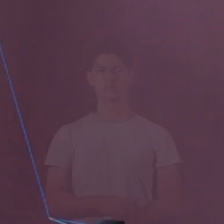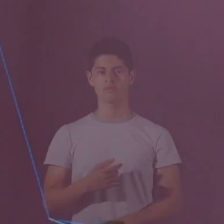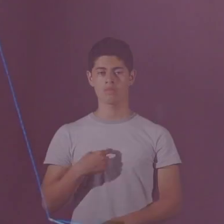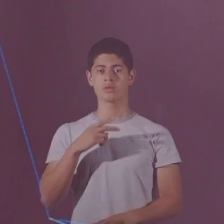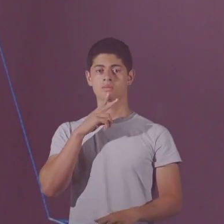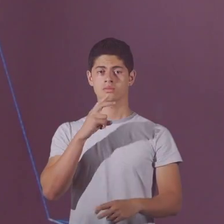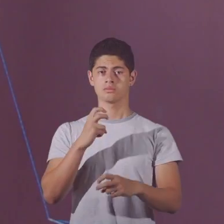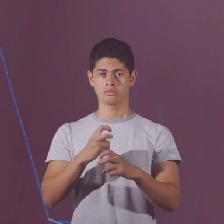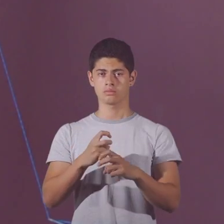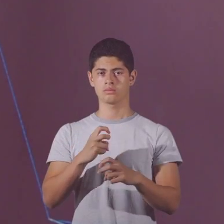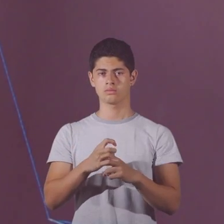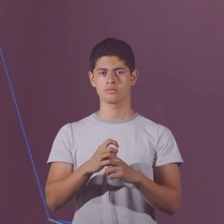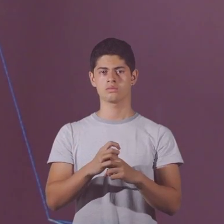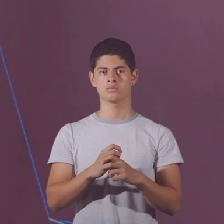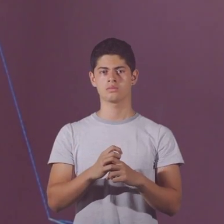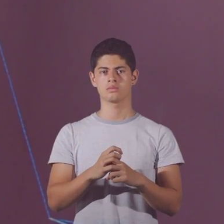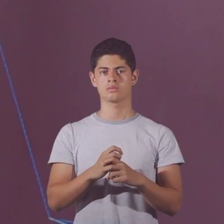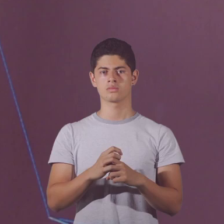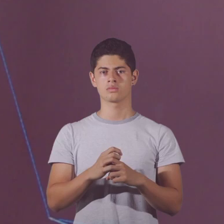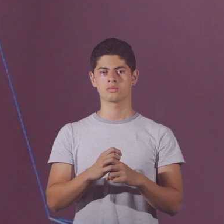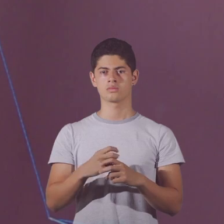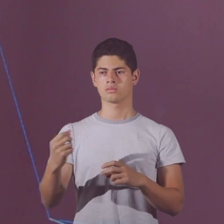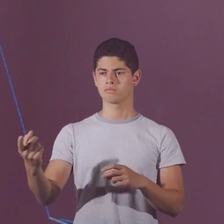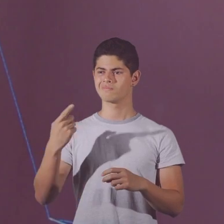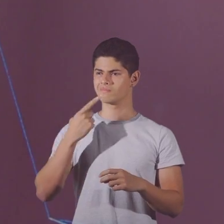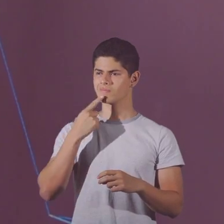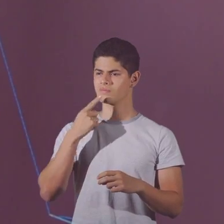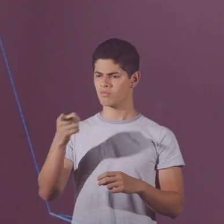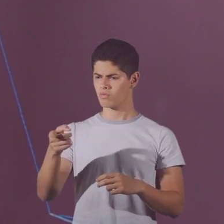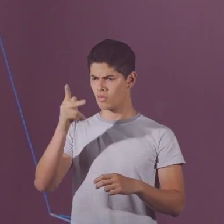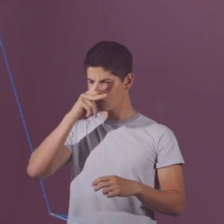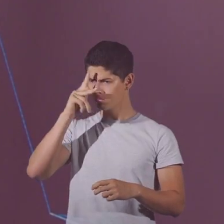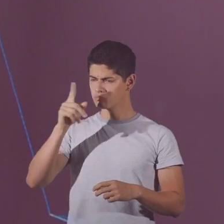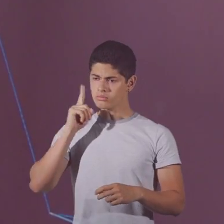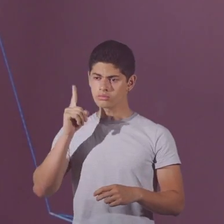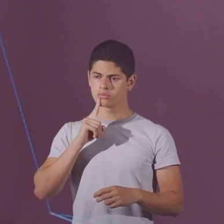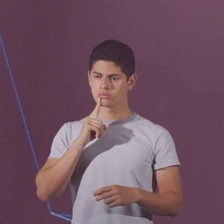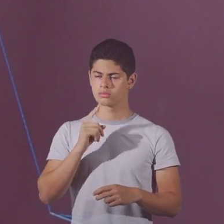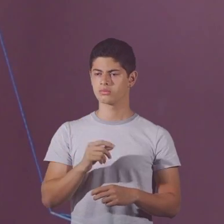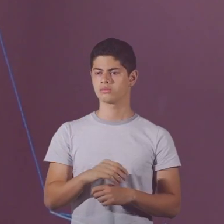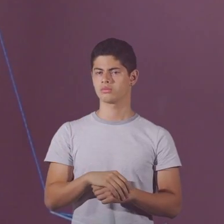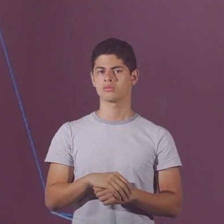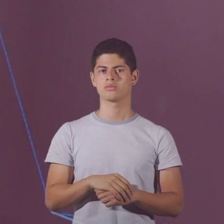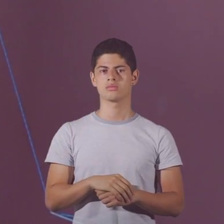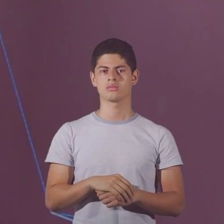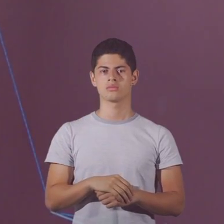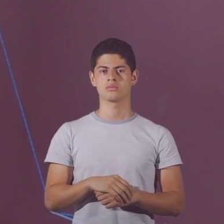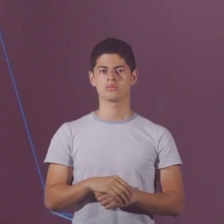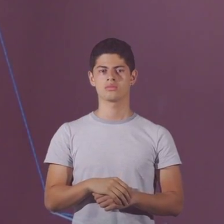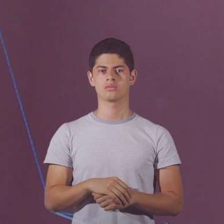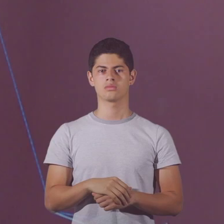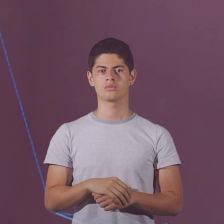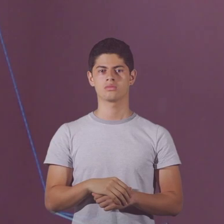Pues para mí es muy duro de que me dijeran, no, ese niño es sordo. Pues muchas veces, y él,